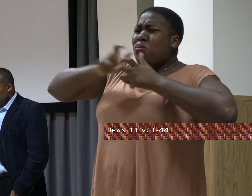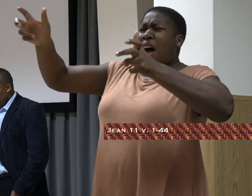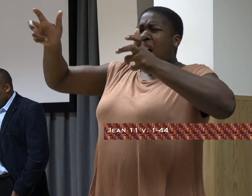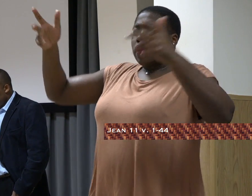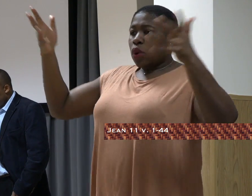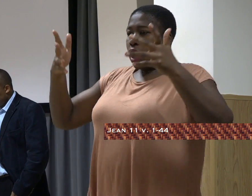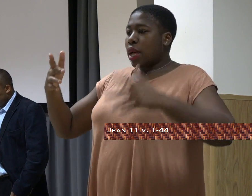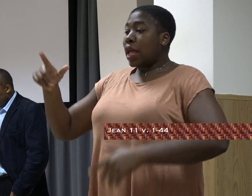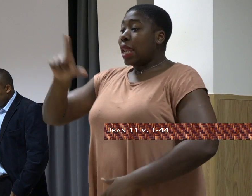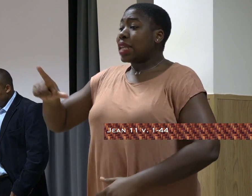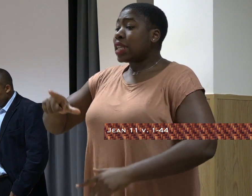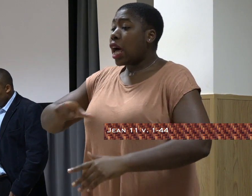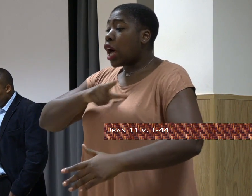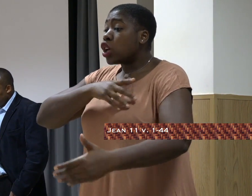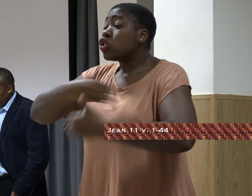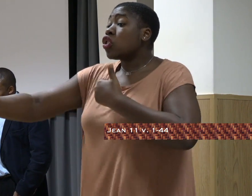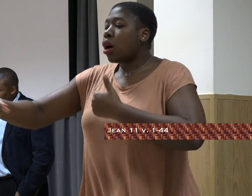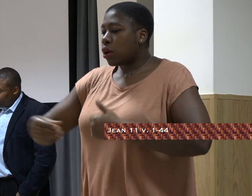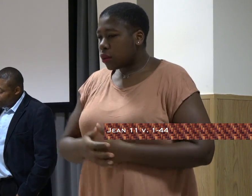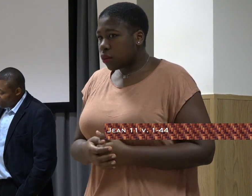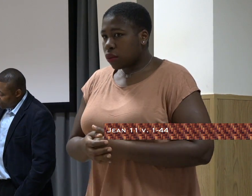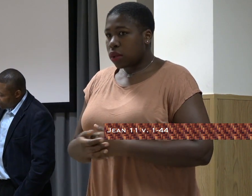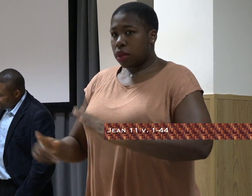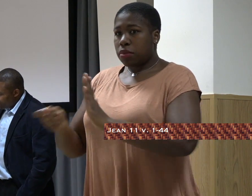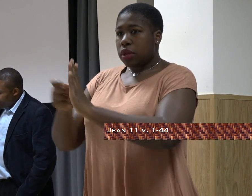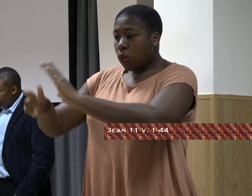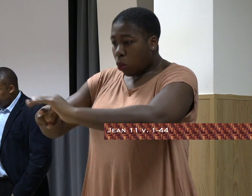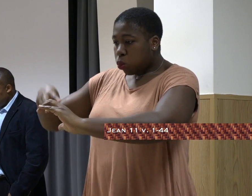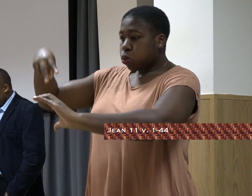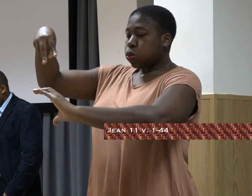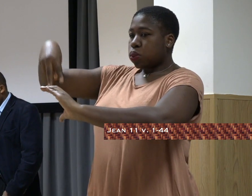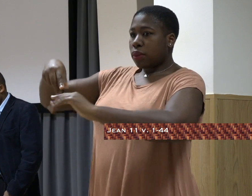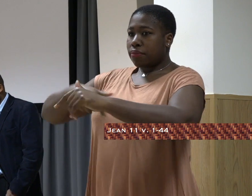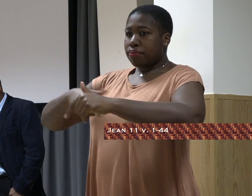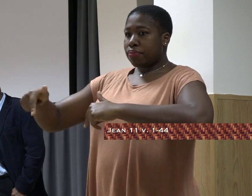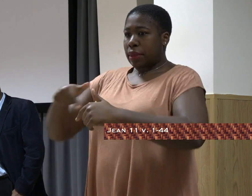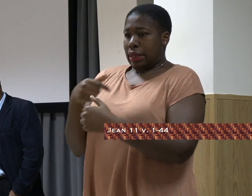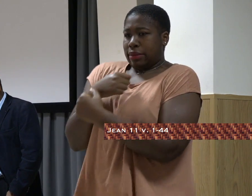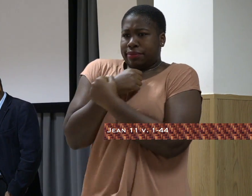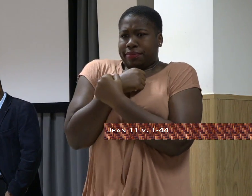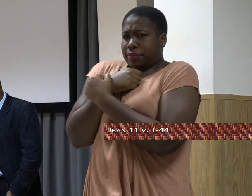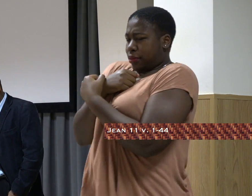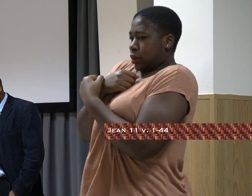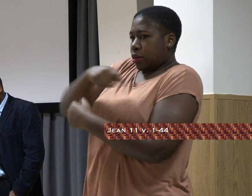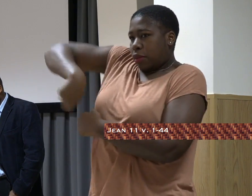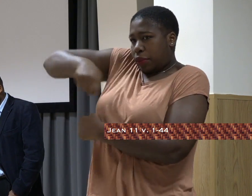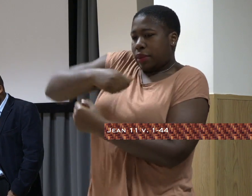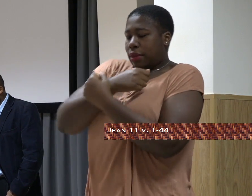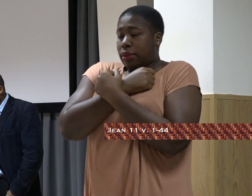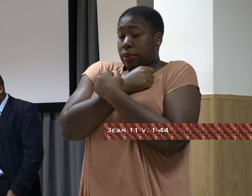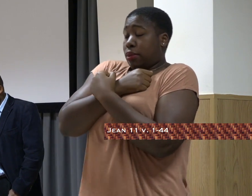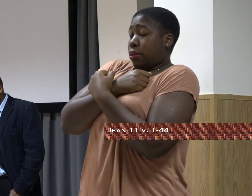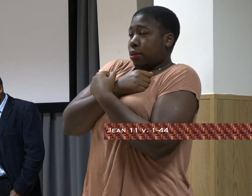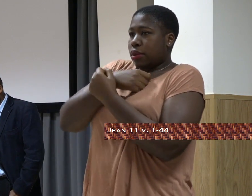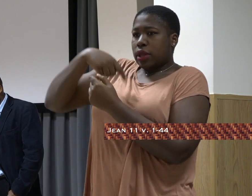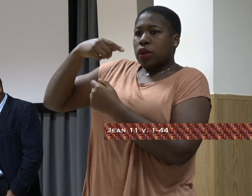Lazare, sors. Et le mort sortit, les pieds et les mains liés de bandes, et le visage